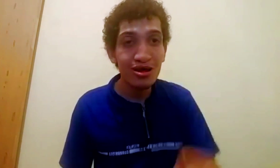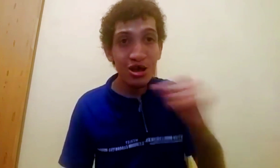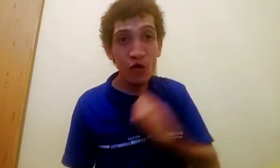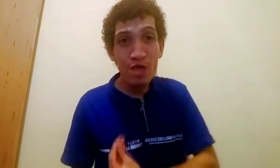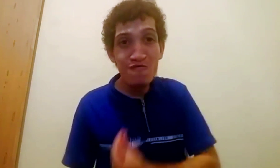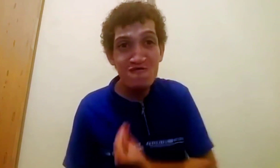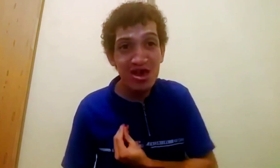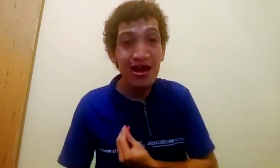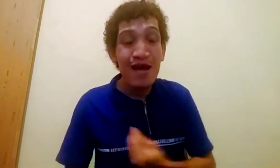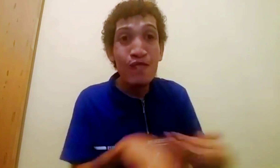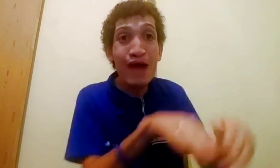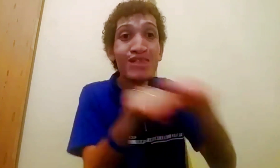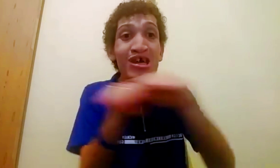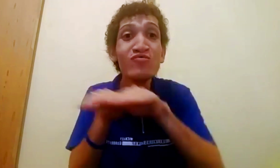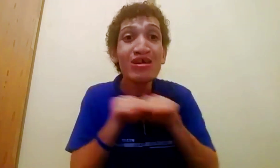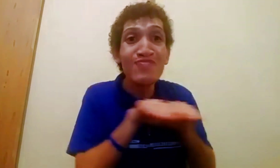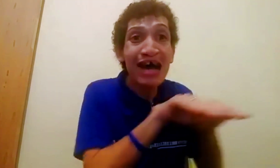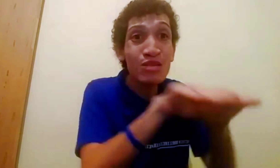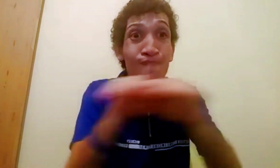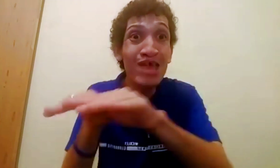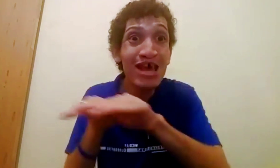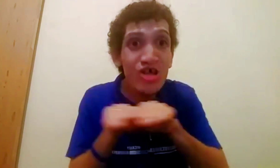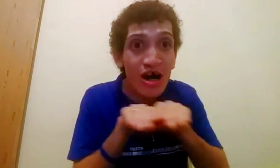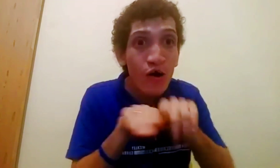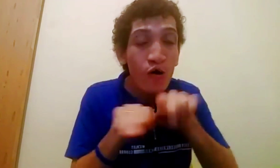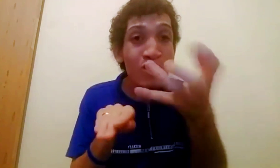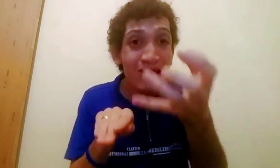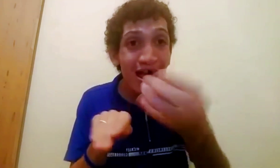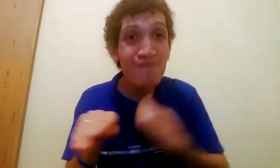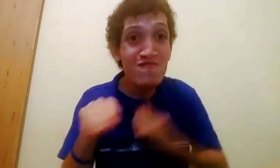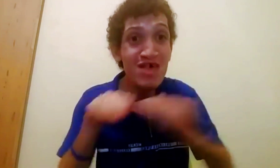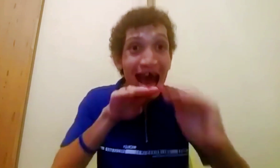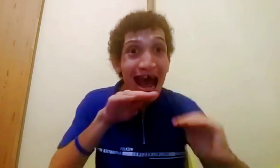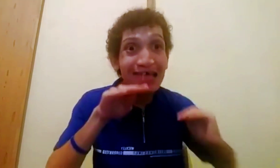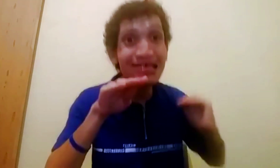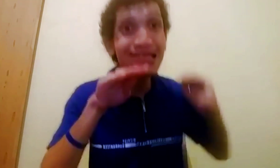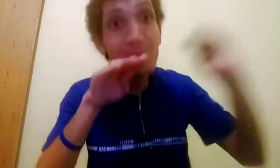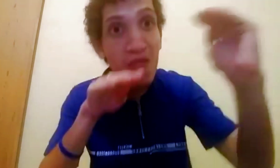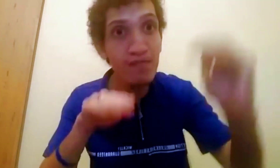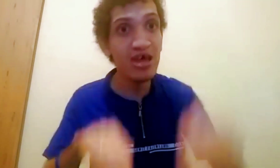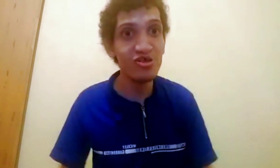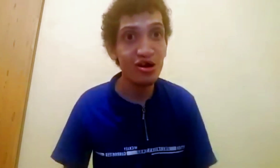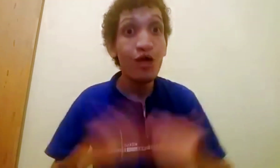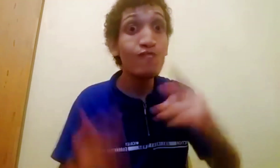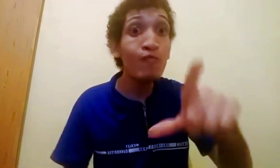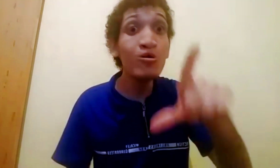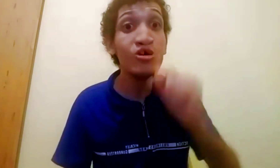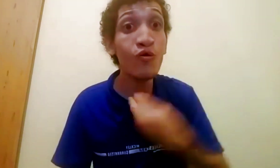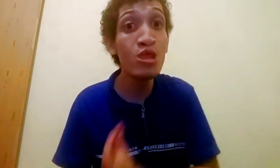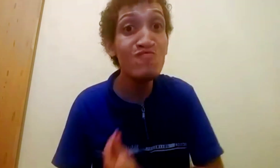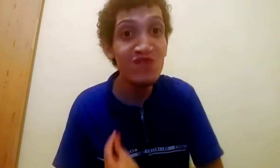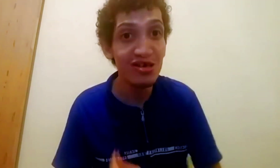Você escolhe viver na mediocridade, na média? Ou você quer viver acima da média? Qual você escolhe viver?